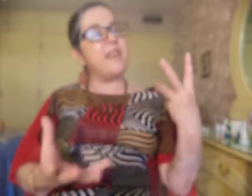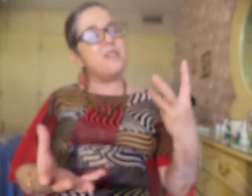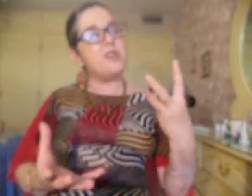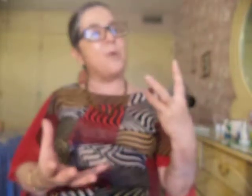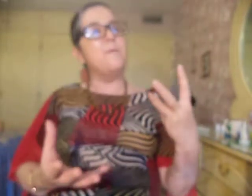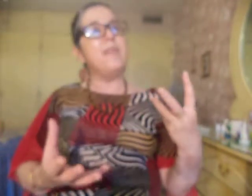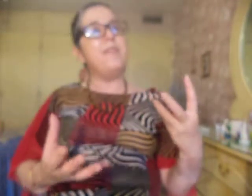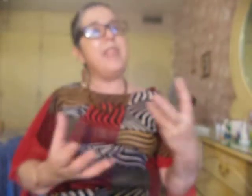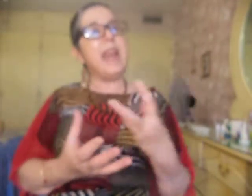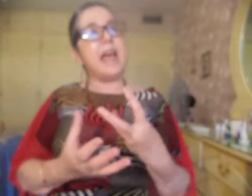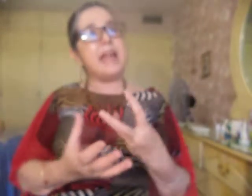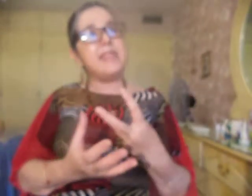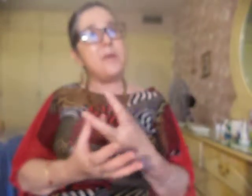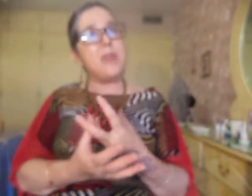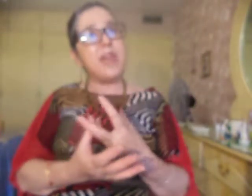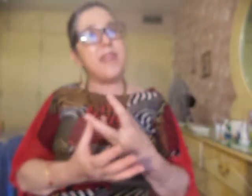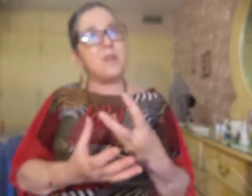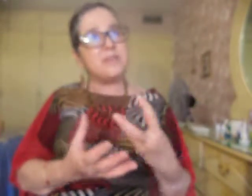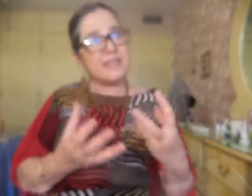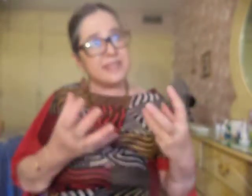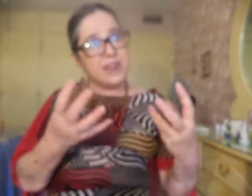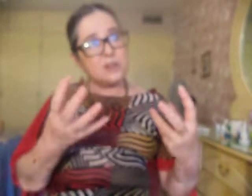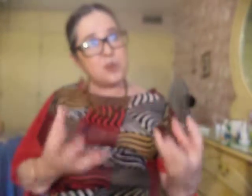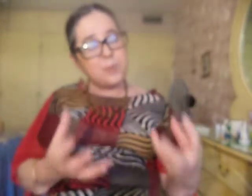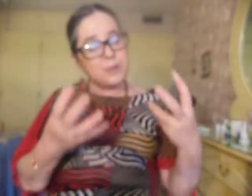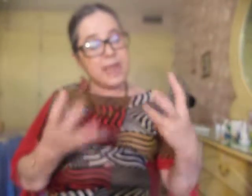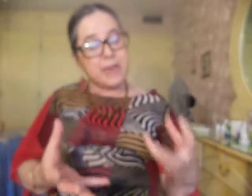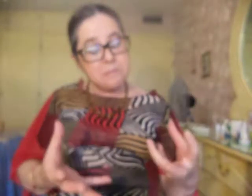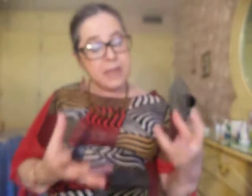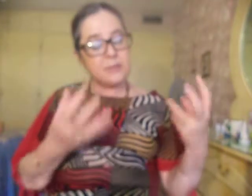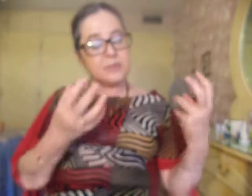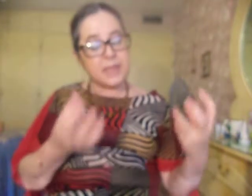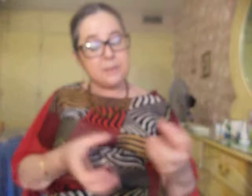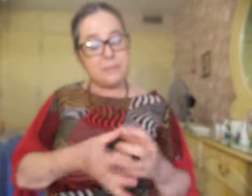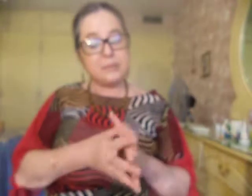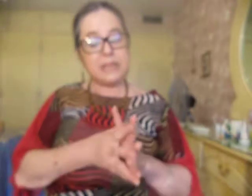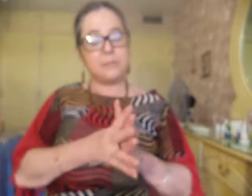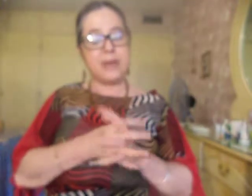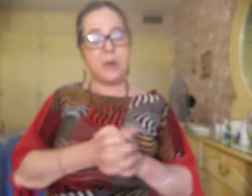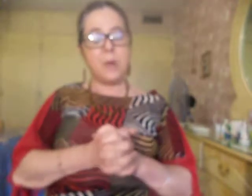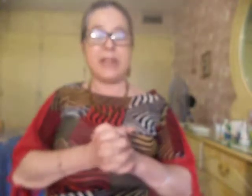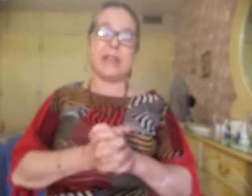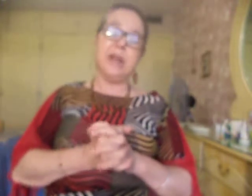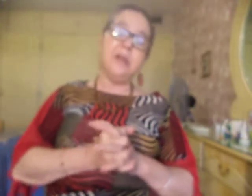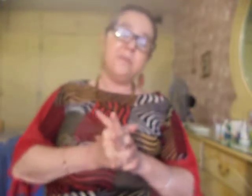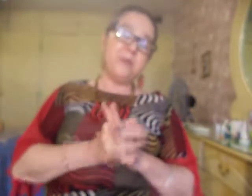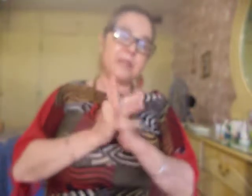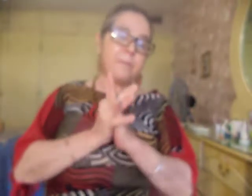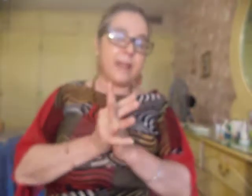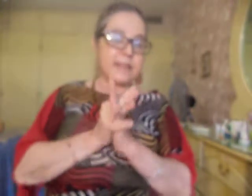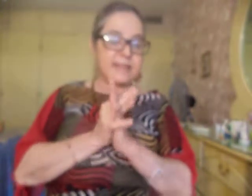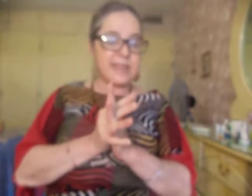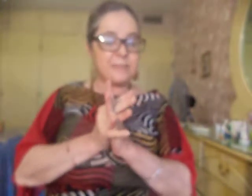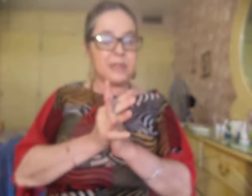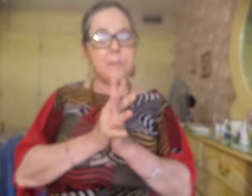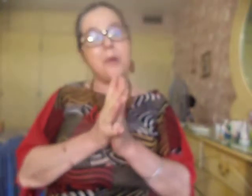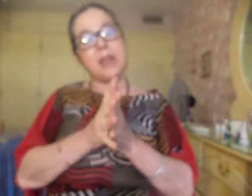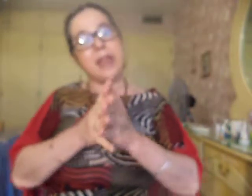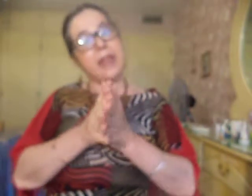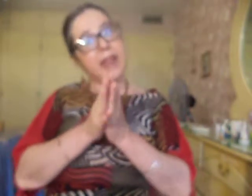dentro de la categoría de los grupos de alimentos que debemos de tomar en cuenta? Pues simple y sencillamente porque el